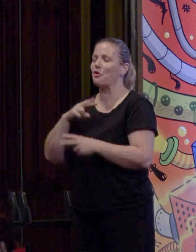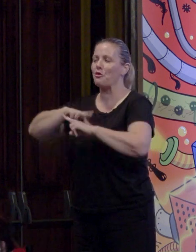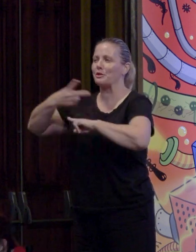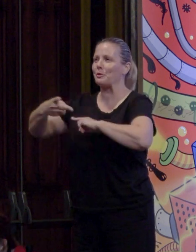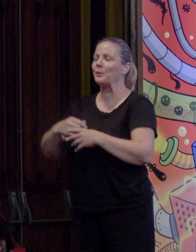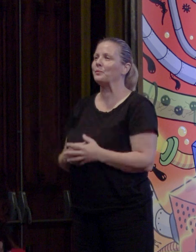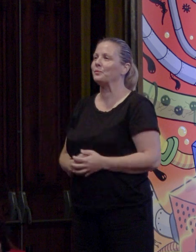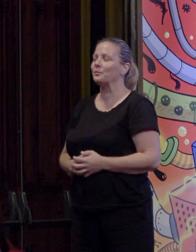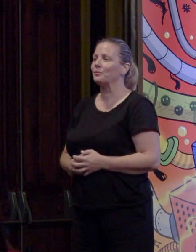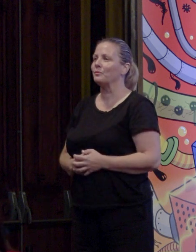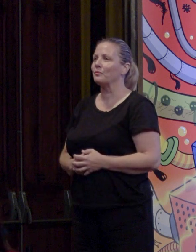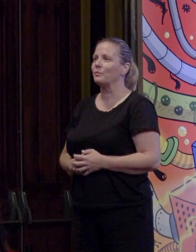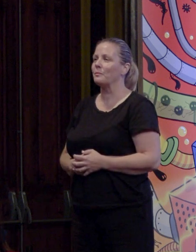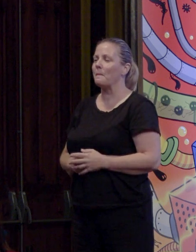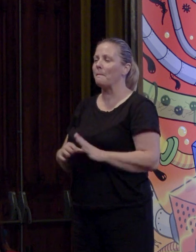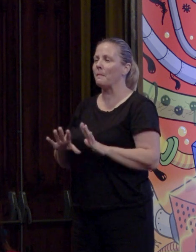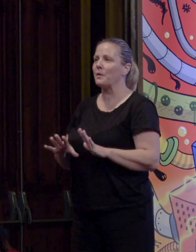además es un concepto